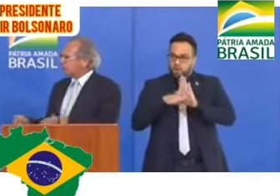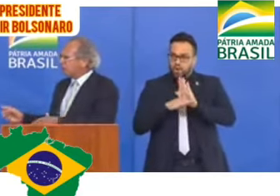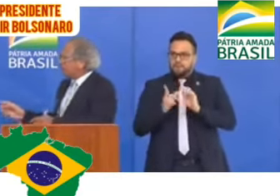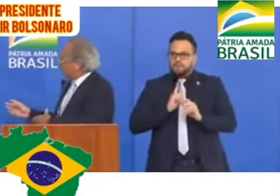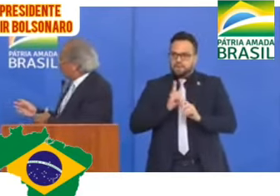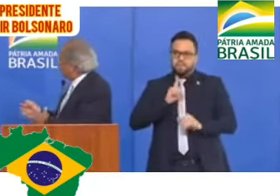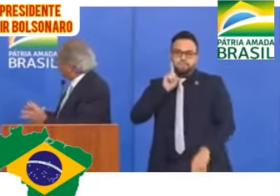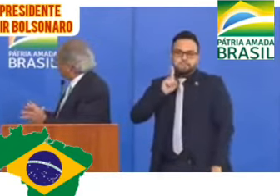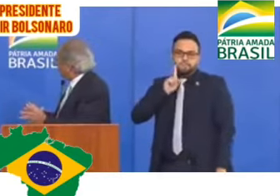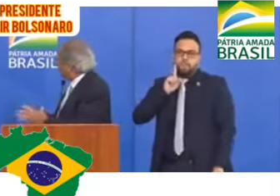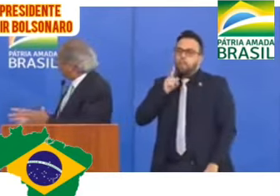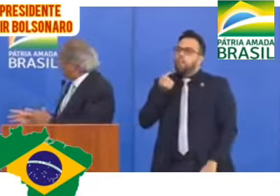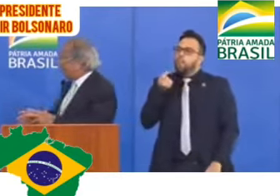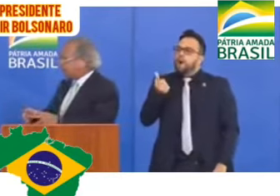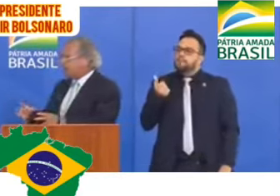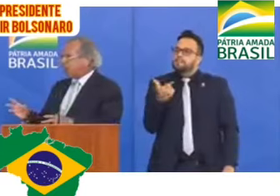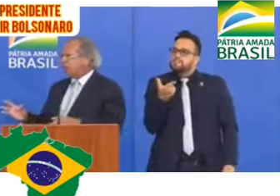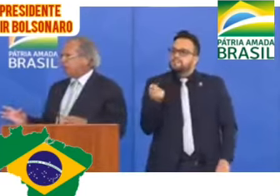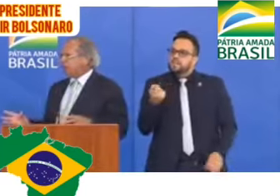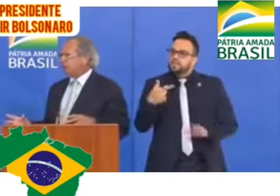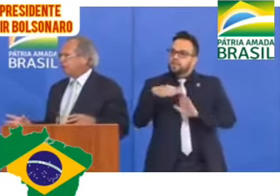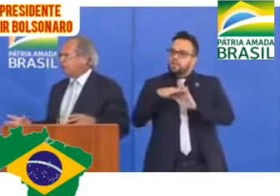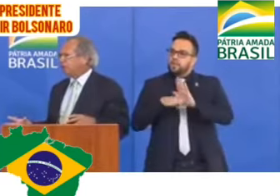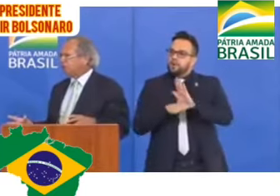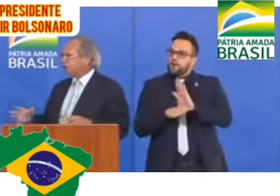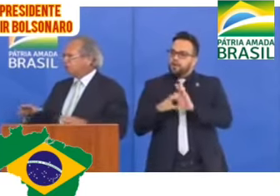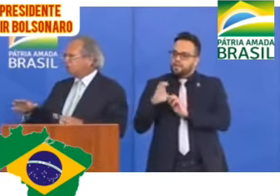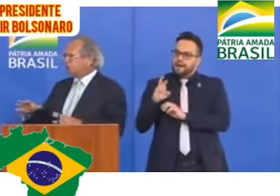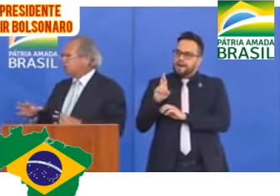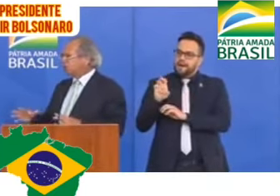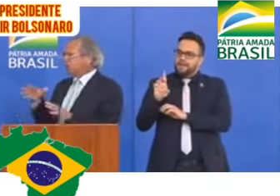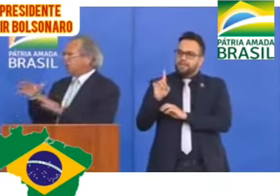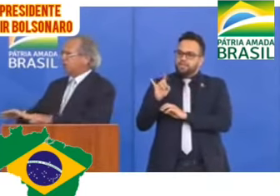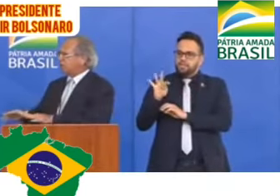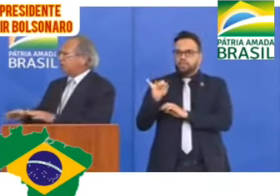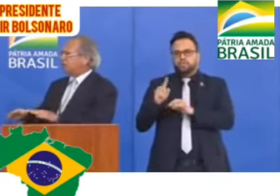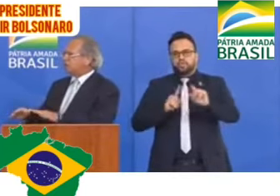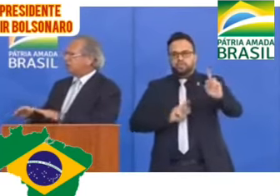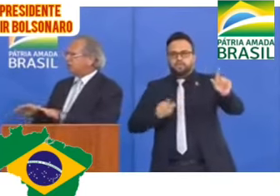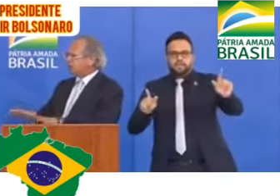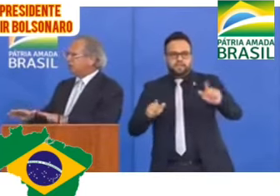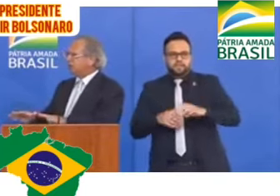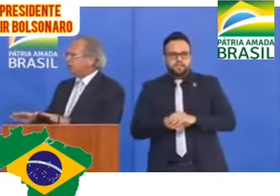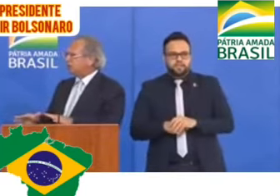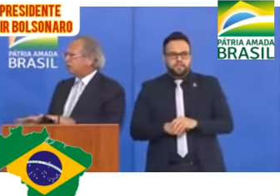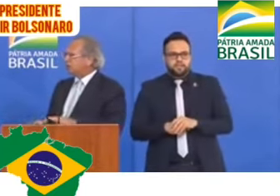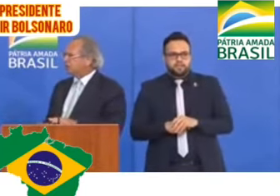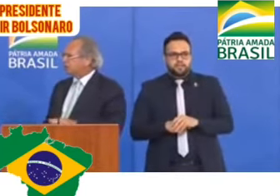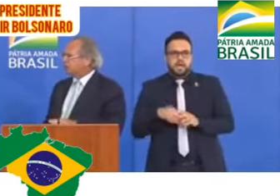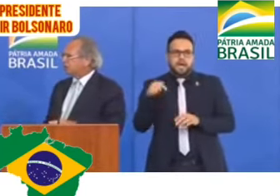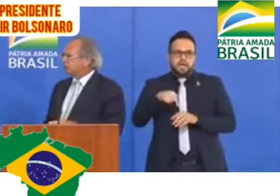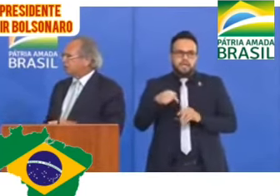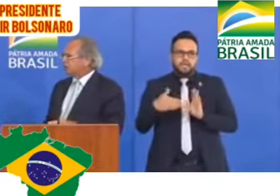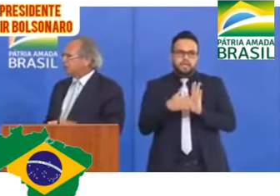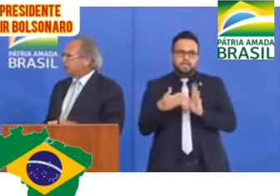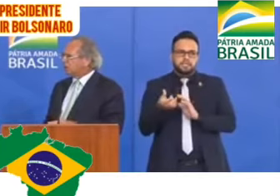Nos Estados Unidos foram quase 20 programas de crédito diferentes. Nós fizemos 6 ou 7, acertamos e